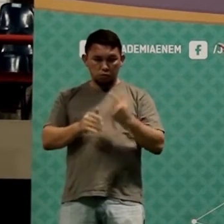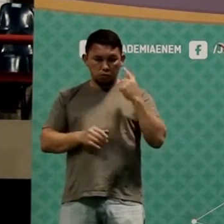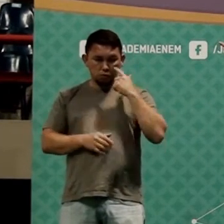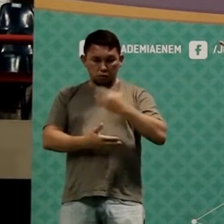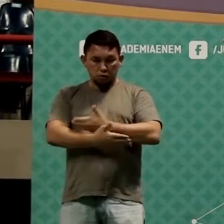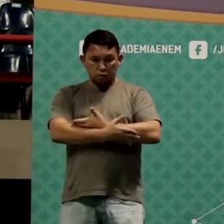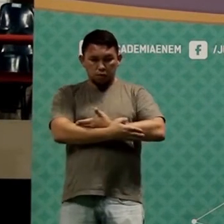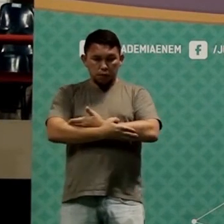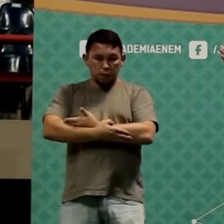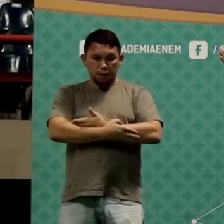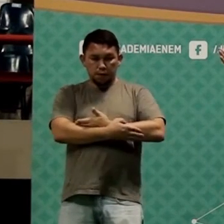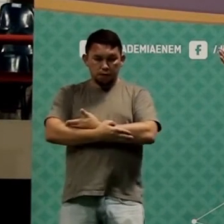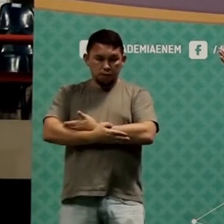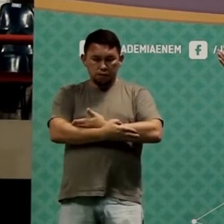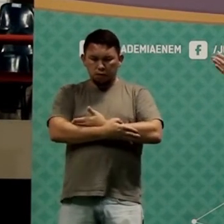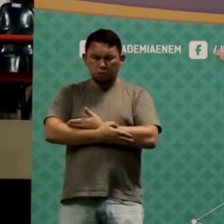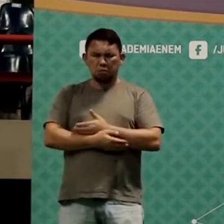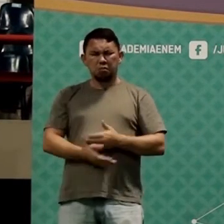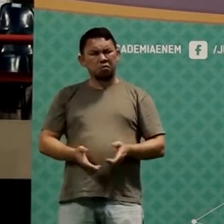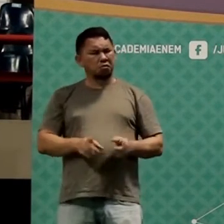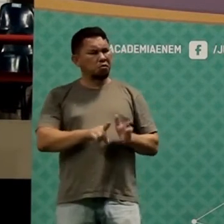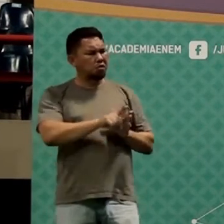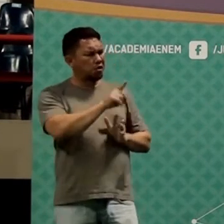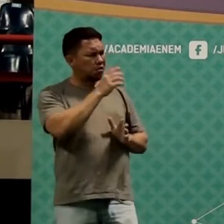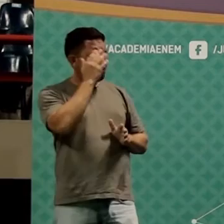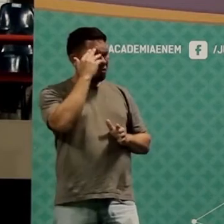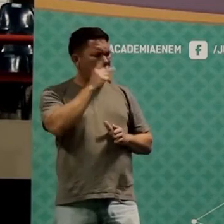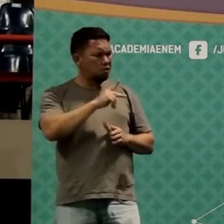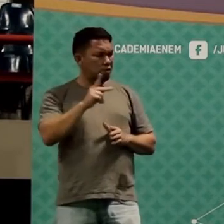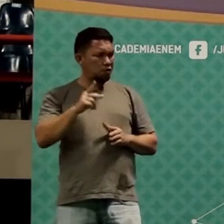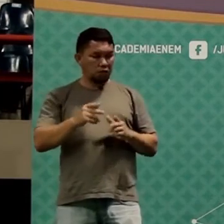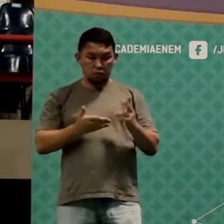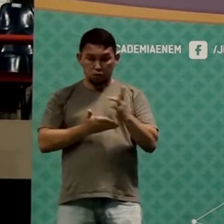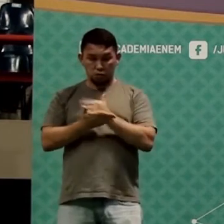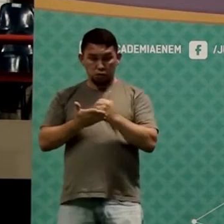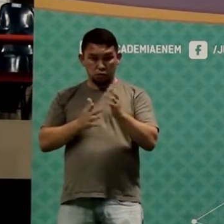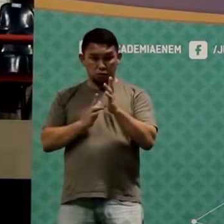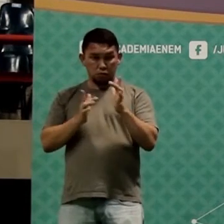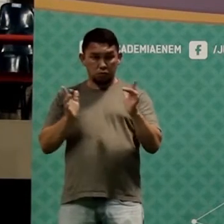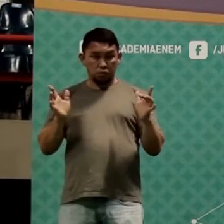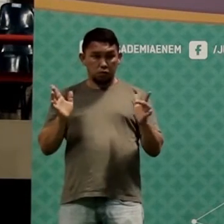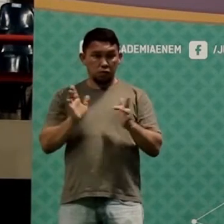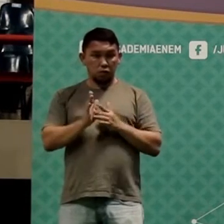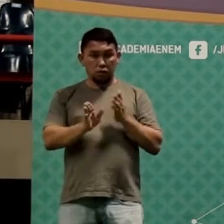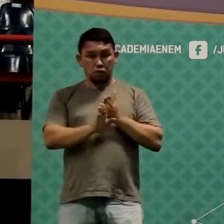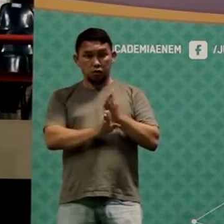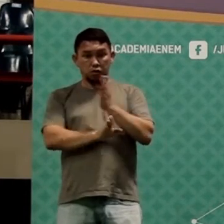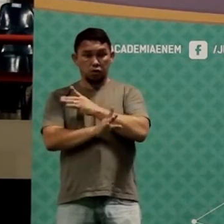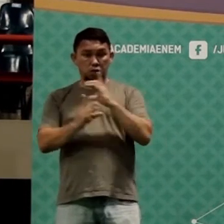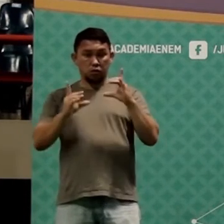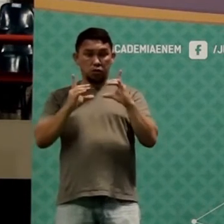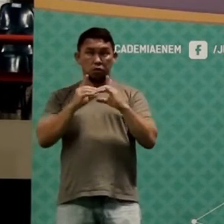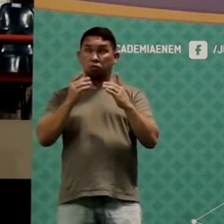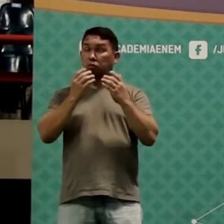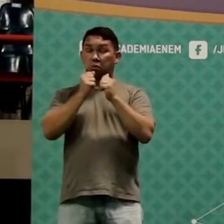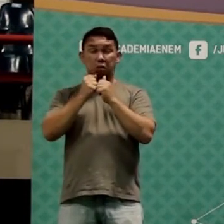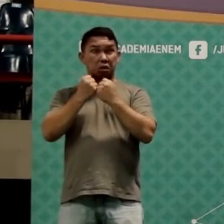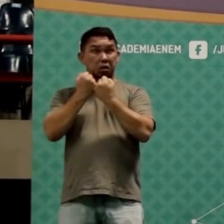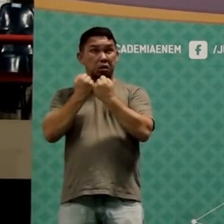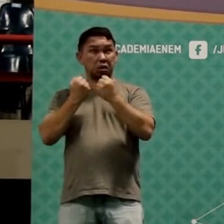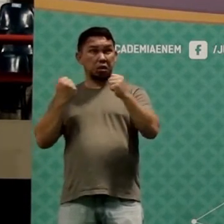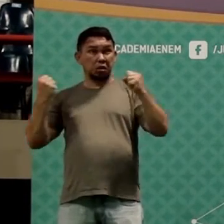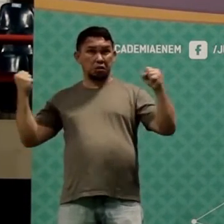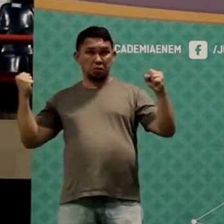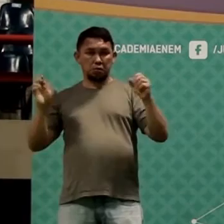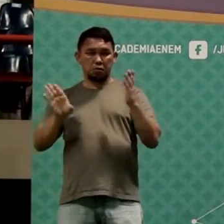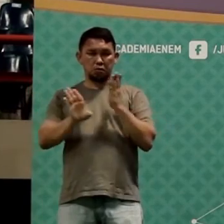nenê. Sim, professor, não entendi. Antes da Idade Média, quando se pintava Jesus, se pintava o quê? Ele ocupava quase a tela inteira, porque